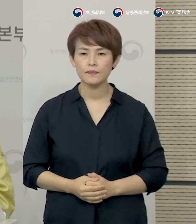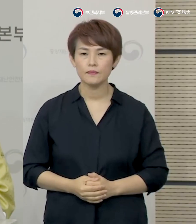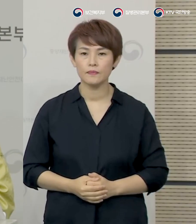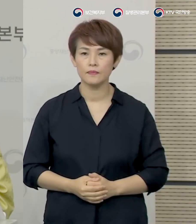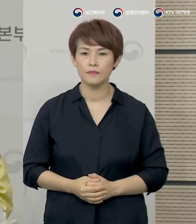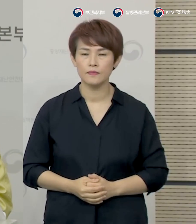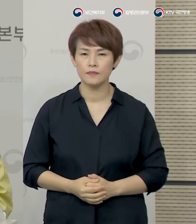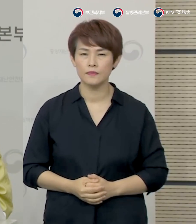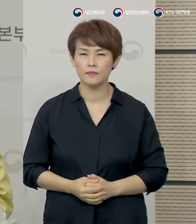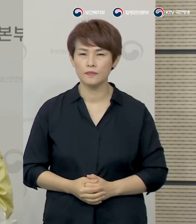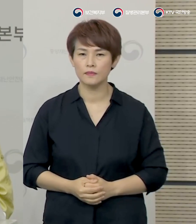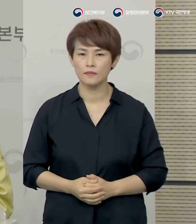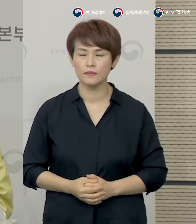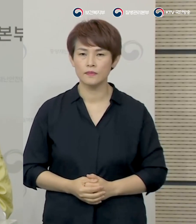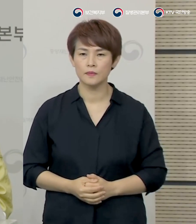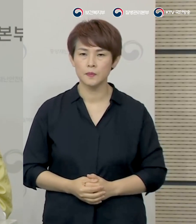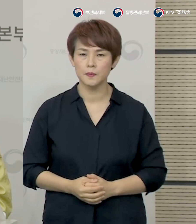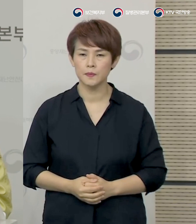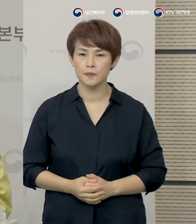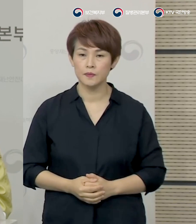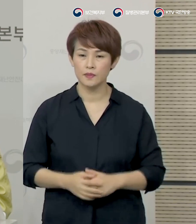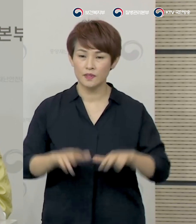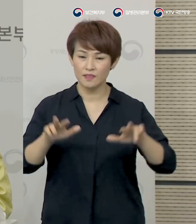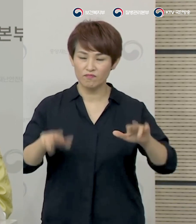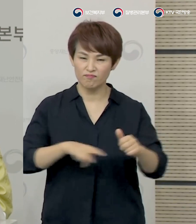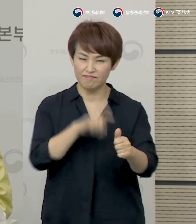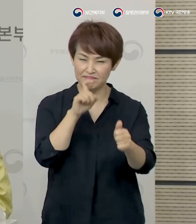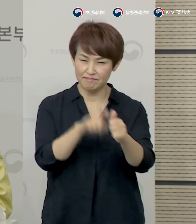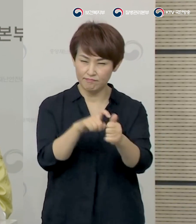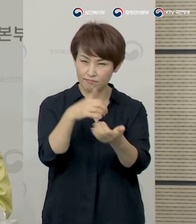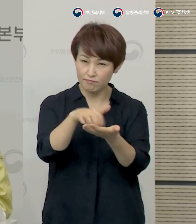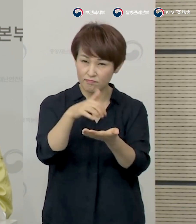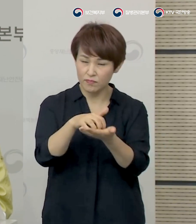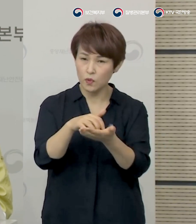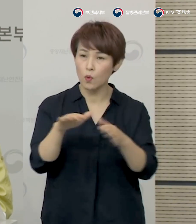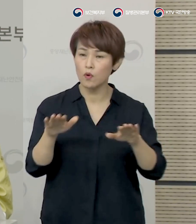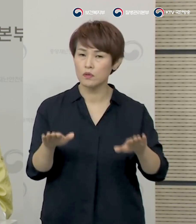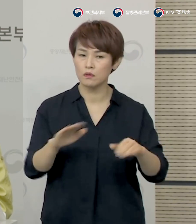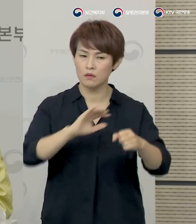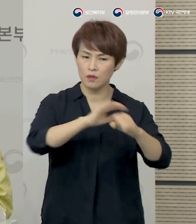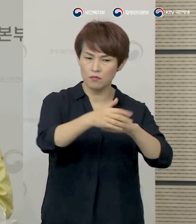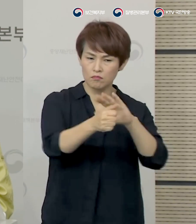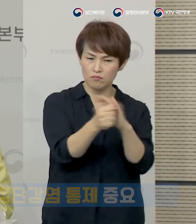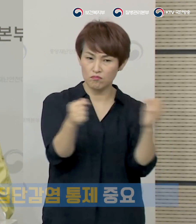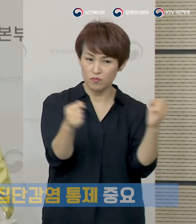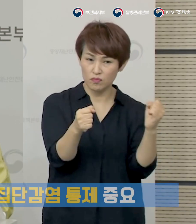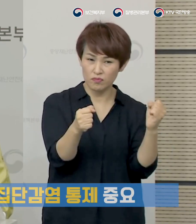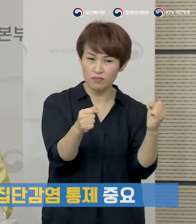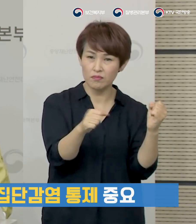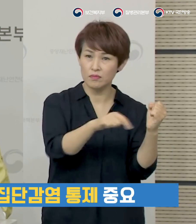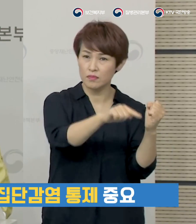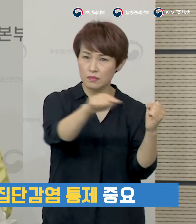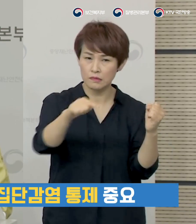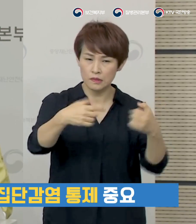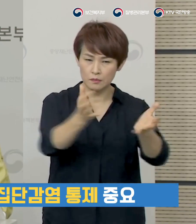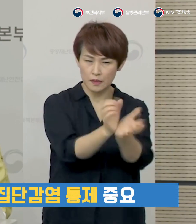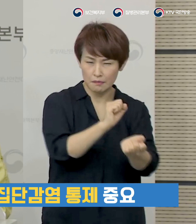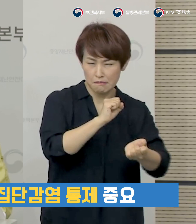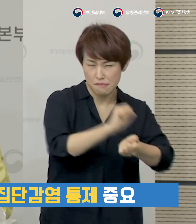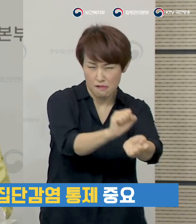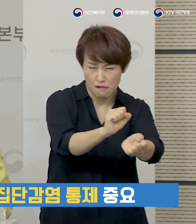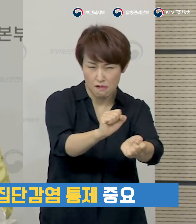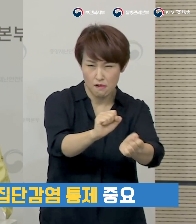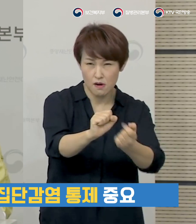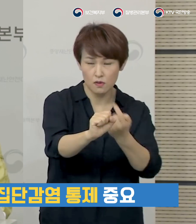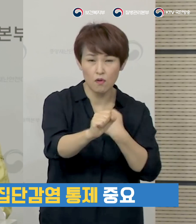네, 지금 현재 수치가 아마 이제 오늘 같은 경우는 이제 대구 경북에서 기존에 집단 감염이